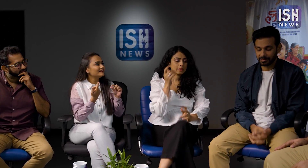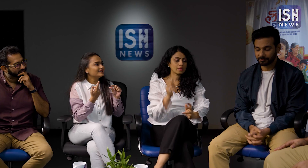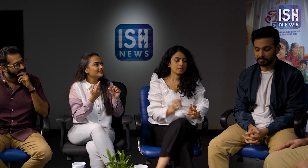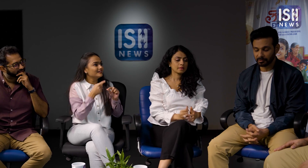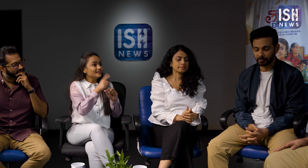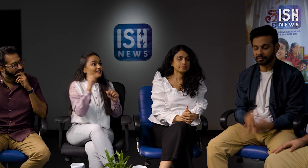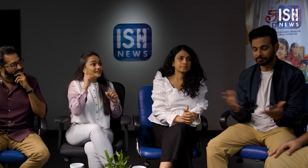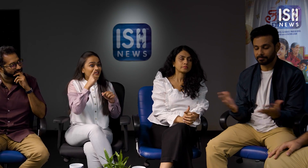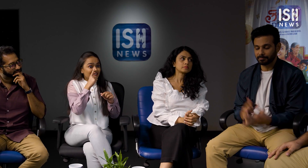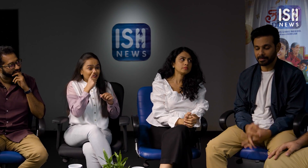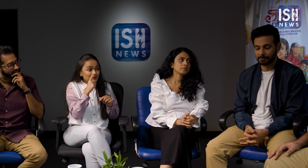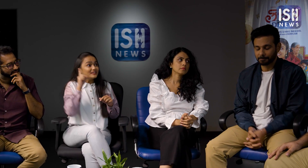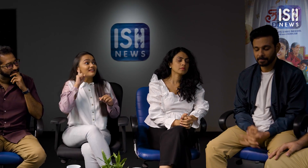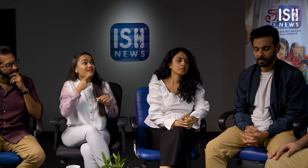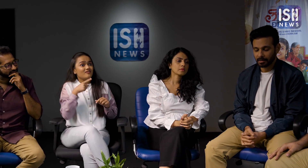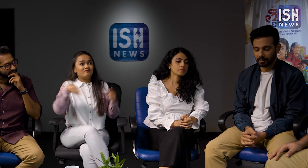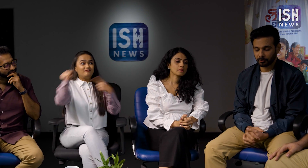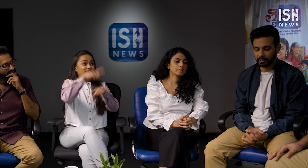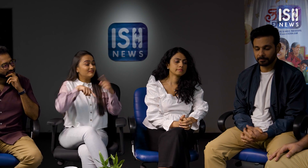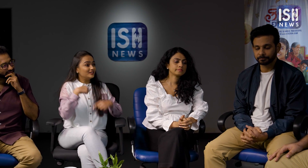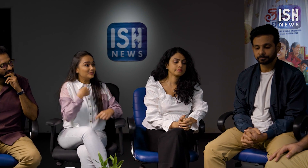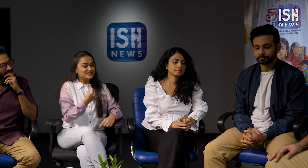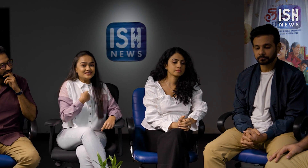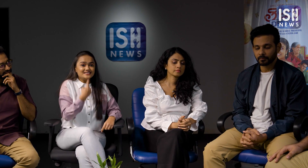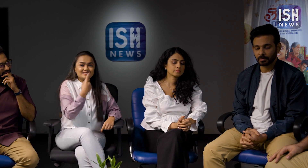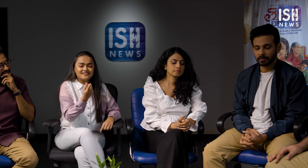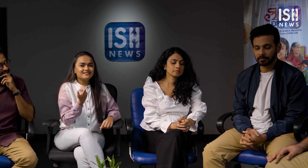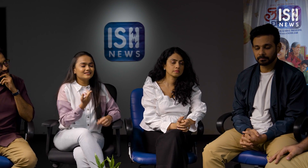mention deaf women or deaf men out there.